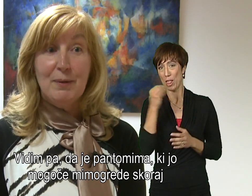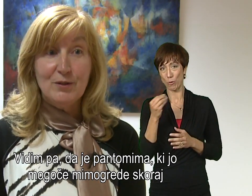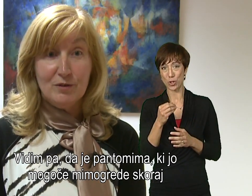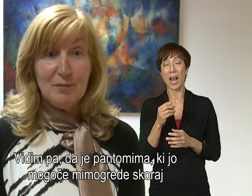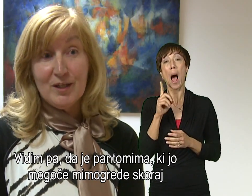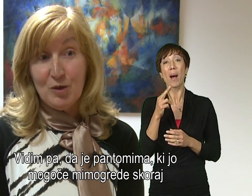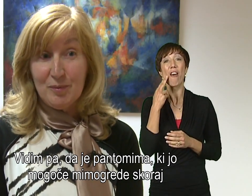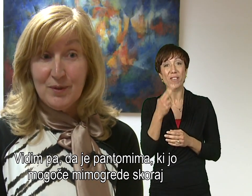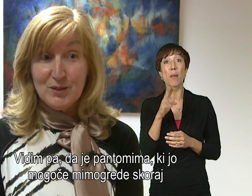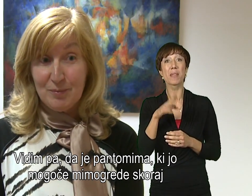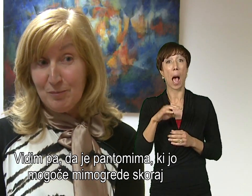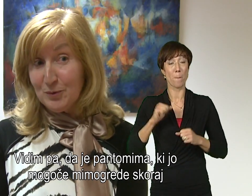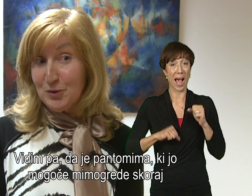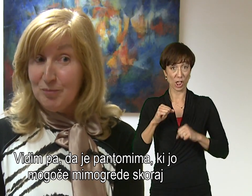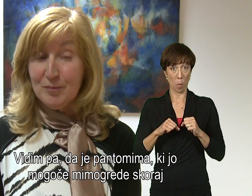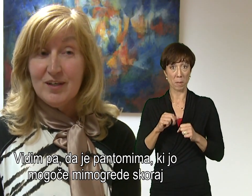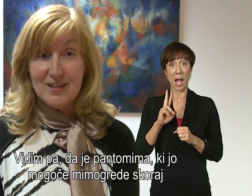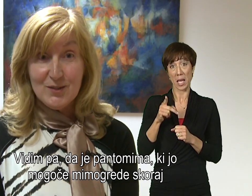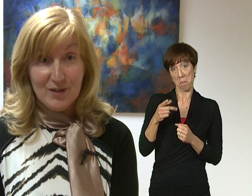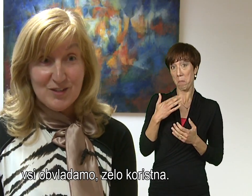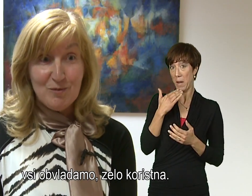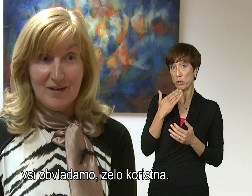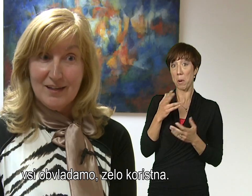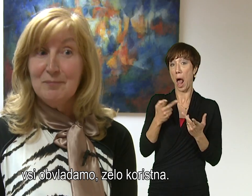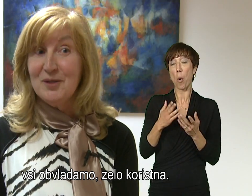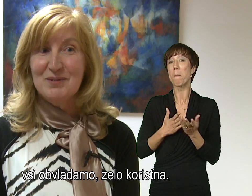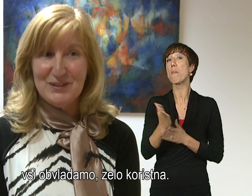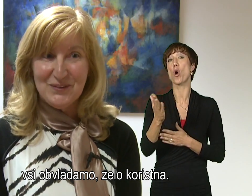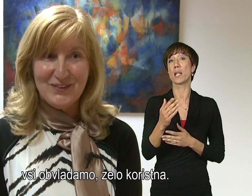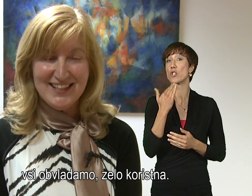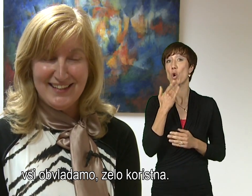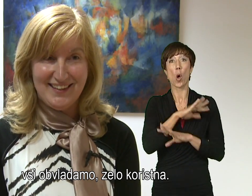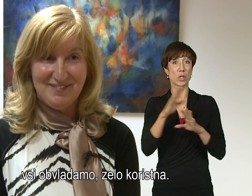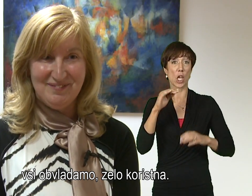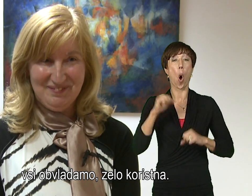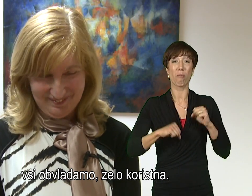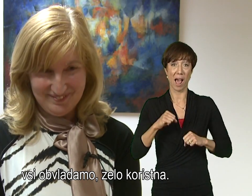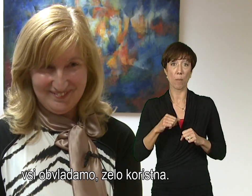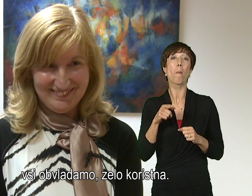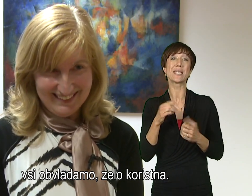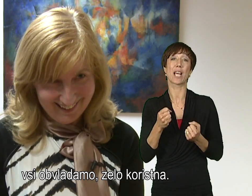pa pantonima, ki jo pa pravzaprav mogoče mimo grede skoraj vsi obvladamo, je pa zelo koristna.